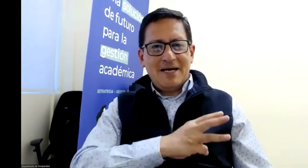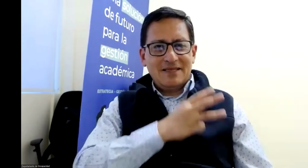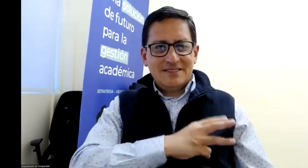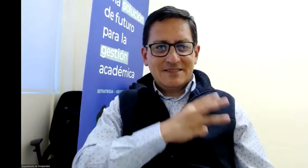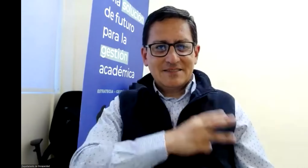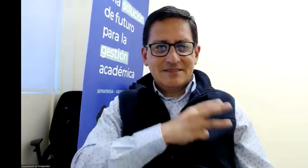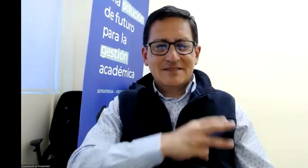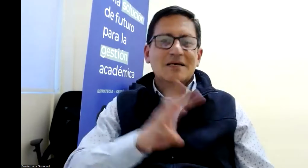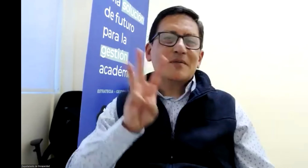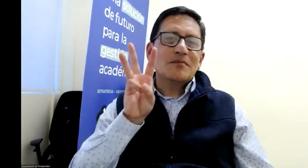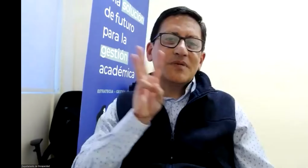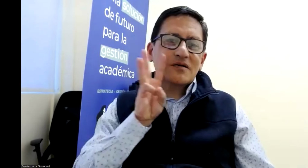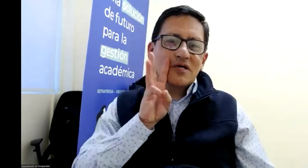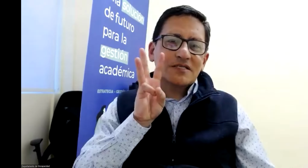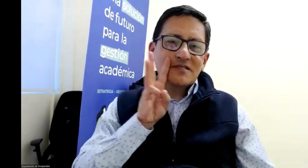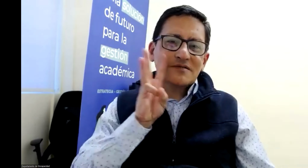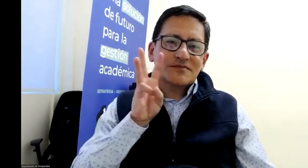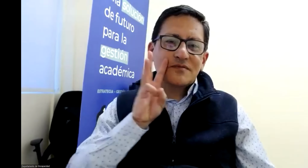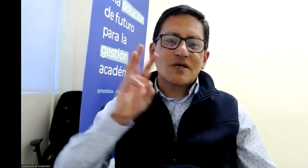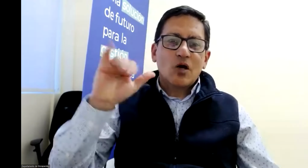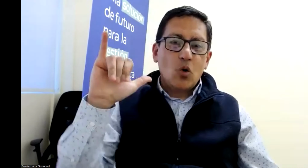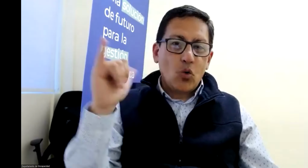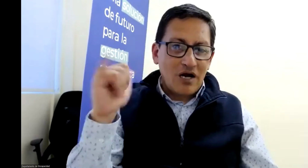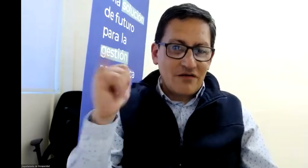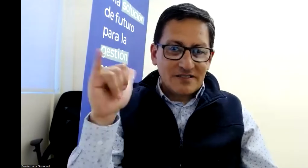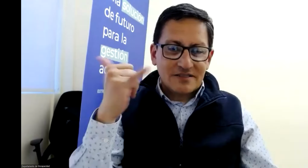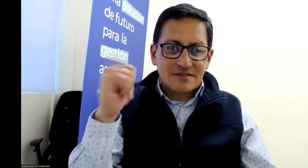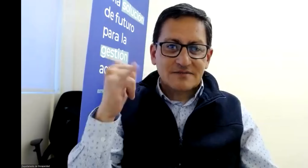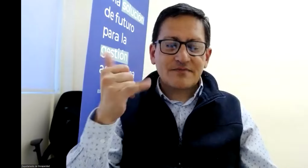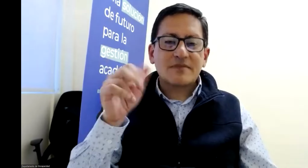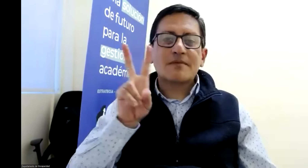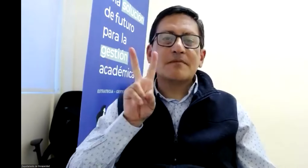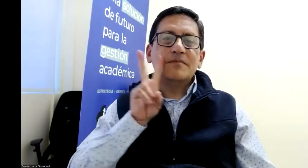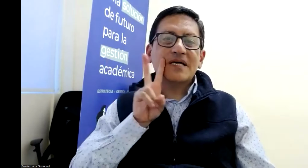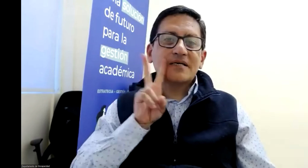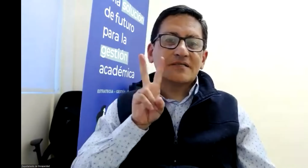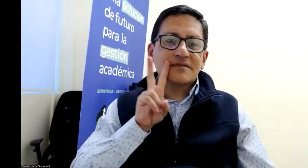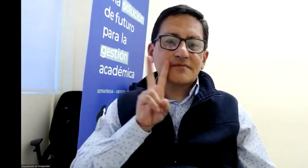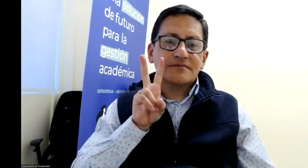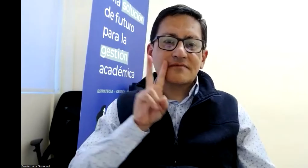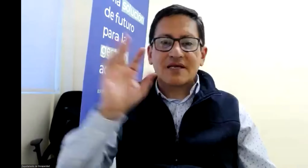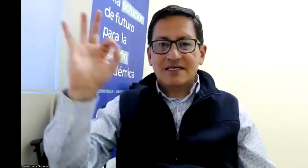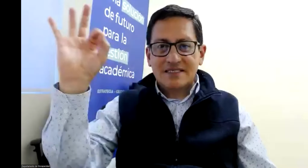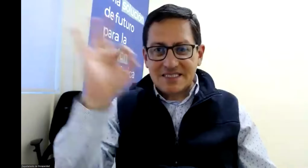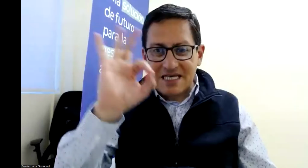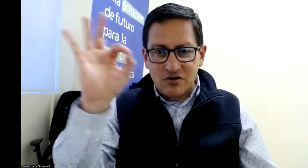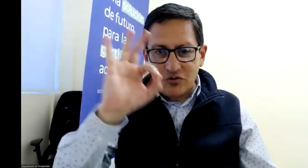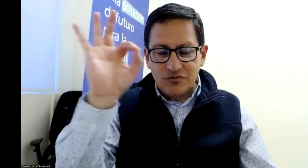martes miércoles jueves viernes sábado